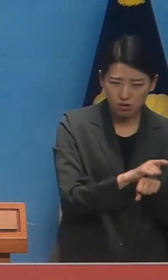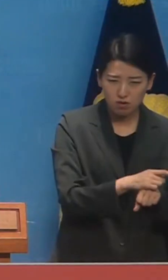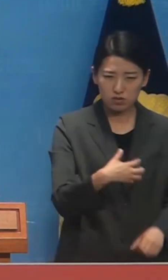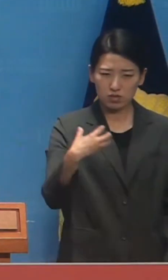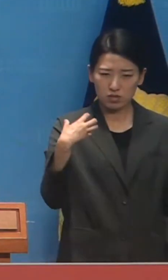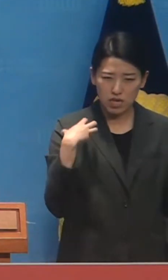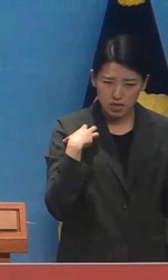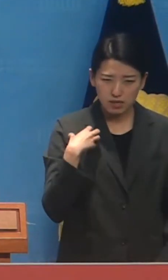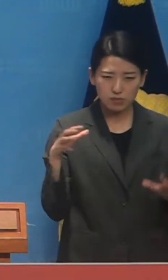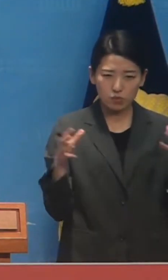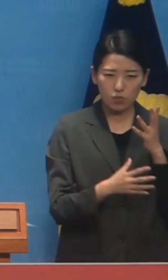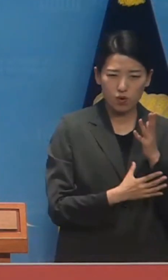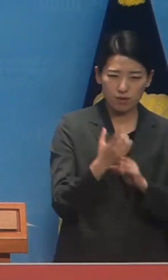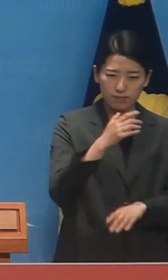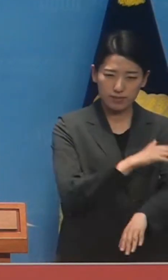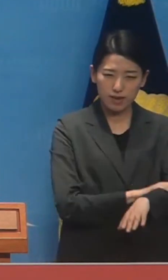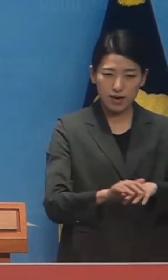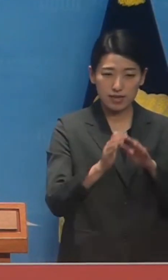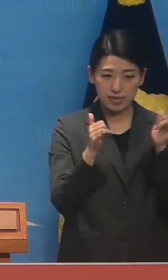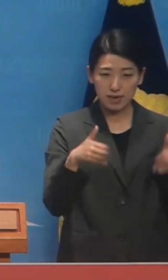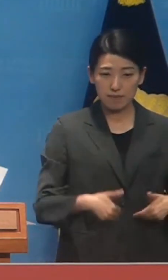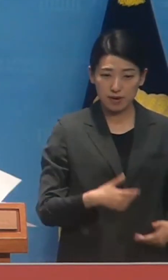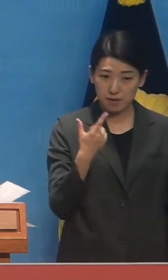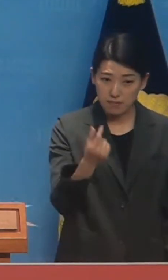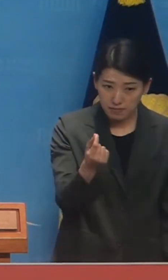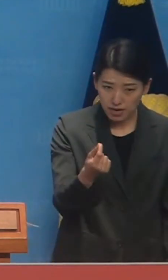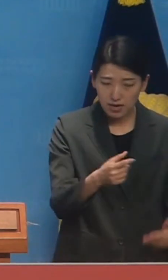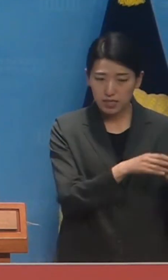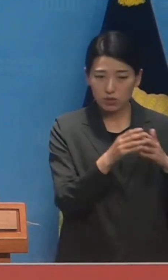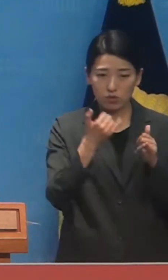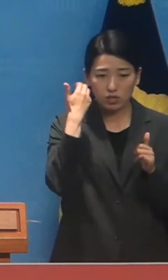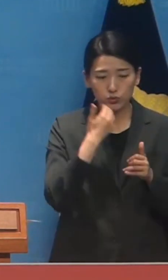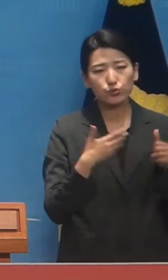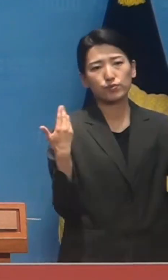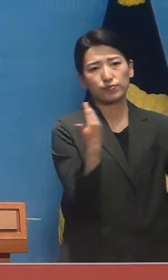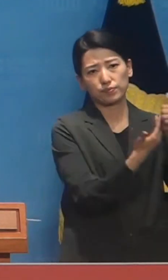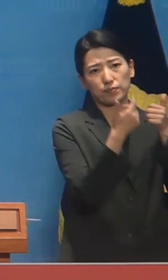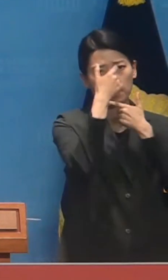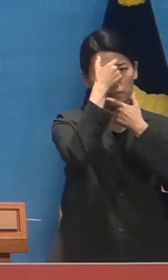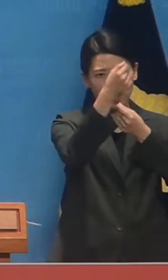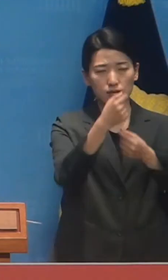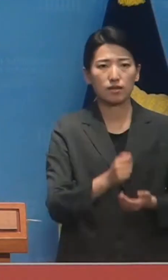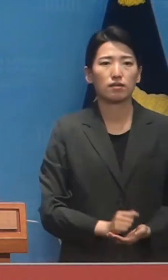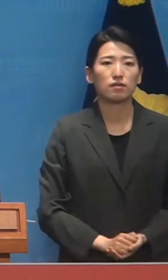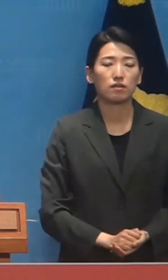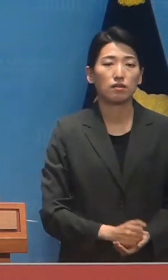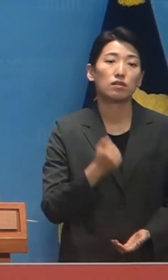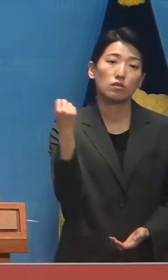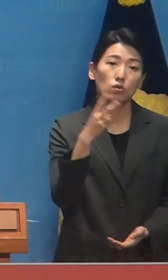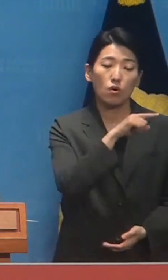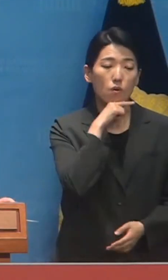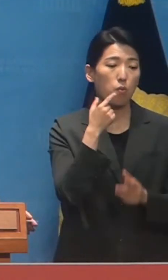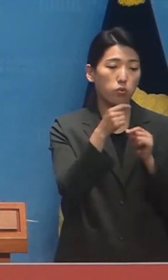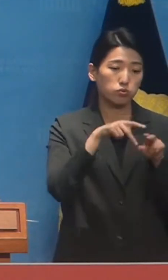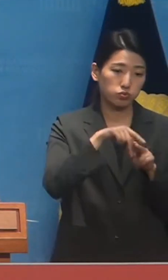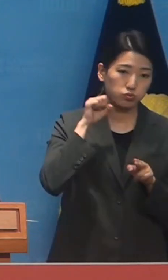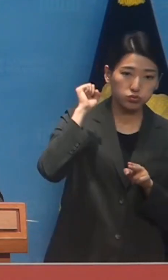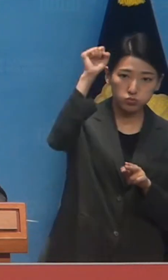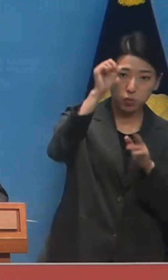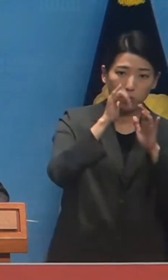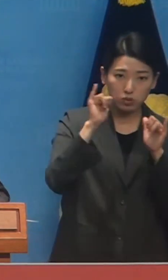리더십을 갖춘 인격적인 지도자라고 생각합니다. 또한 우리는 보수 진영의 전체